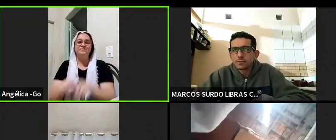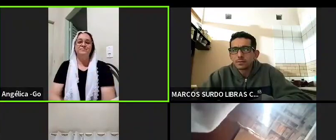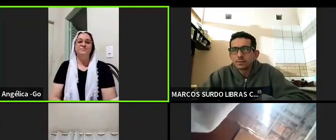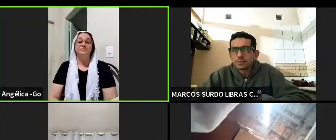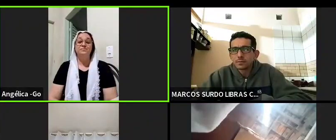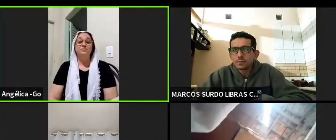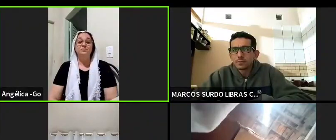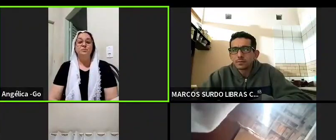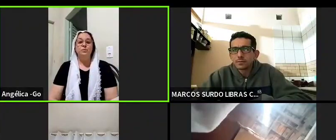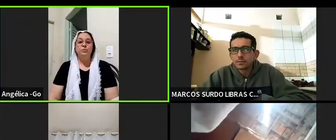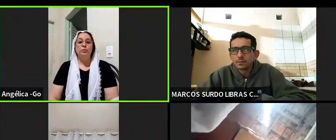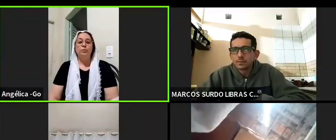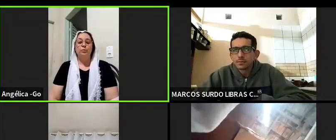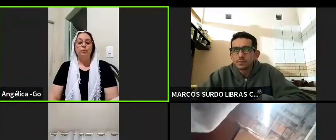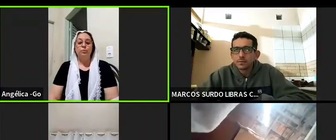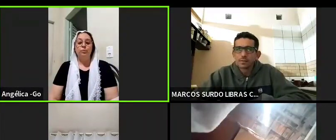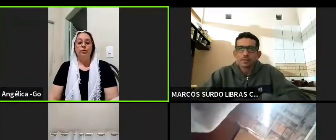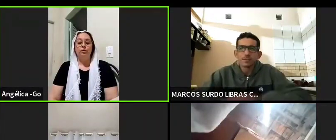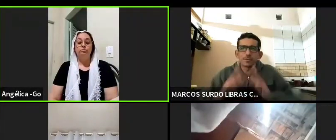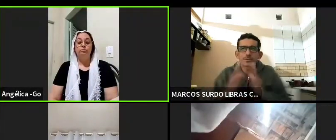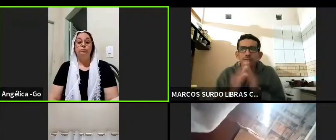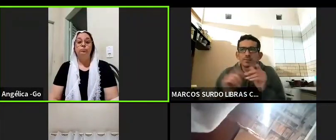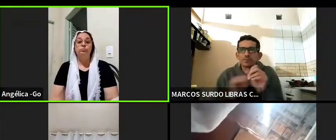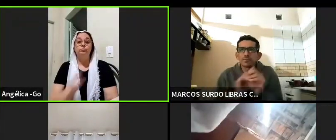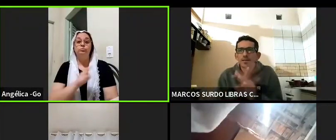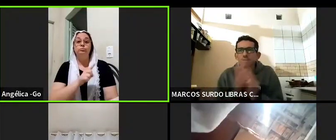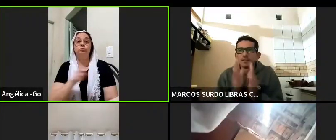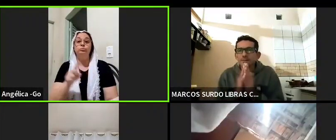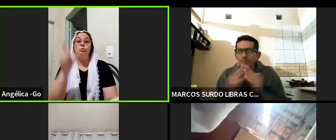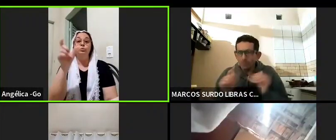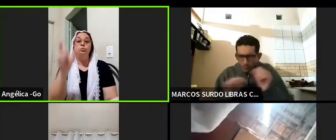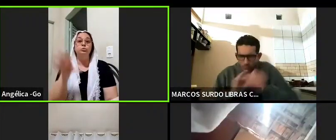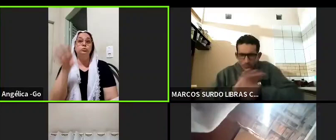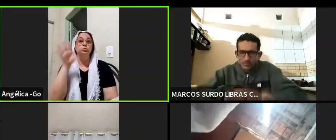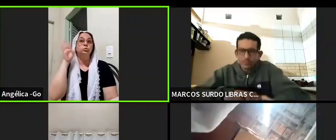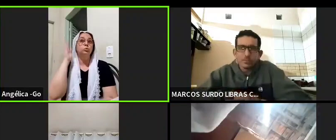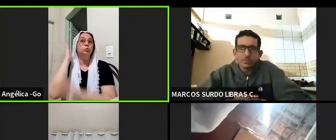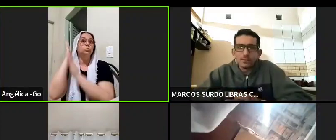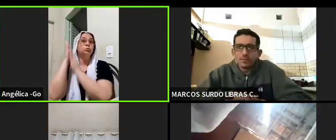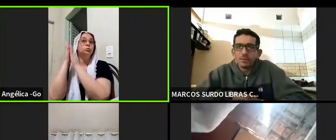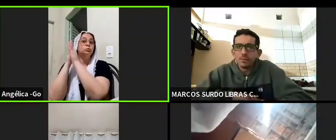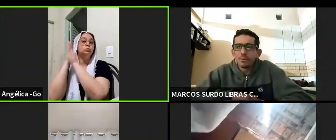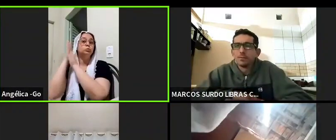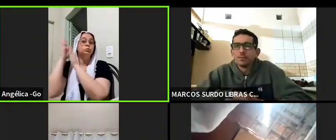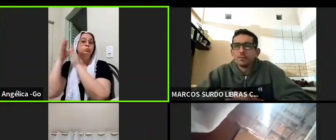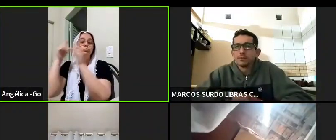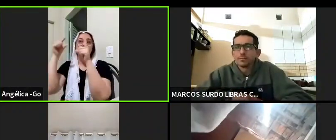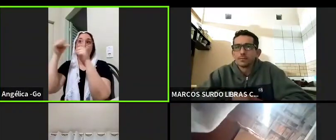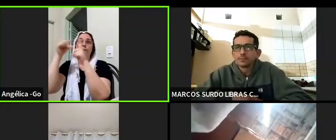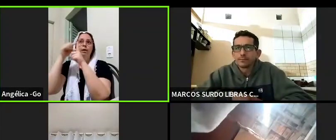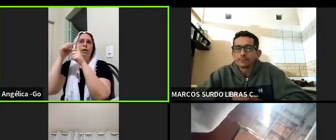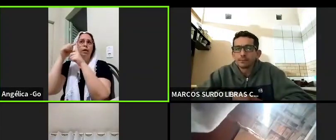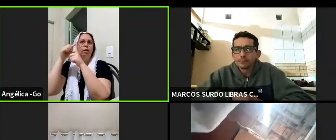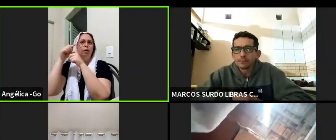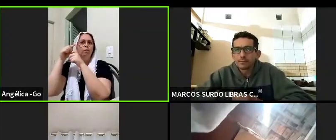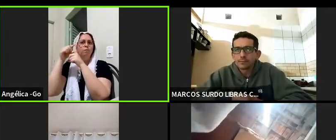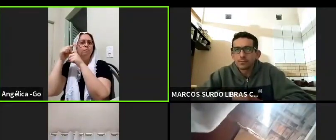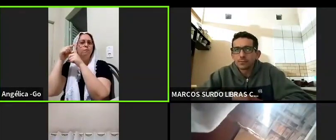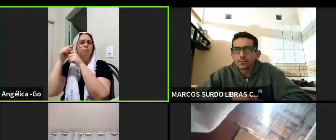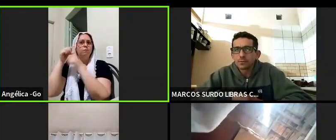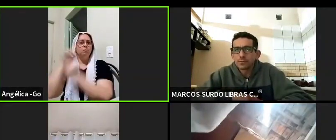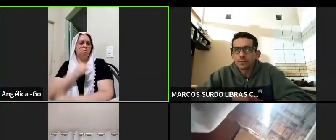alguém, aleluia, ouvindo esta palavra, aleluia, está com medo até do agora, do presente, o que